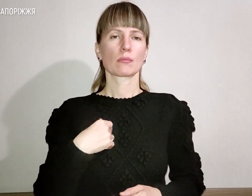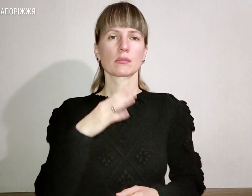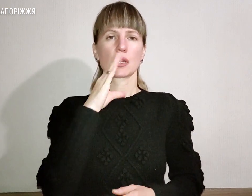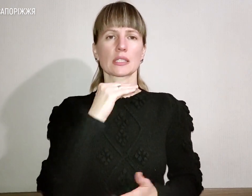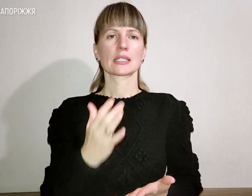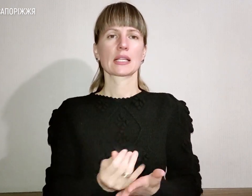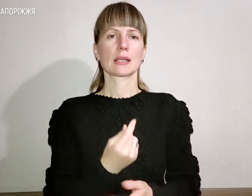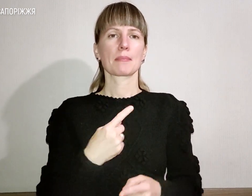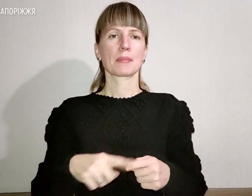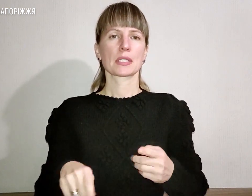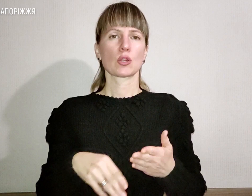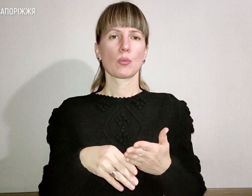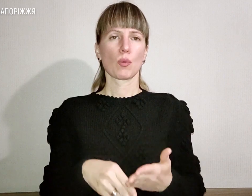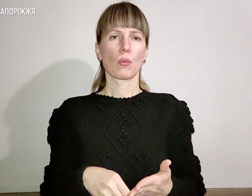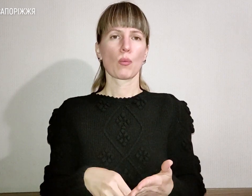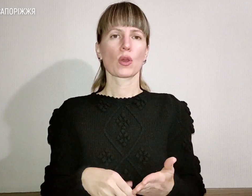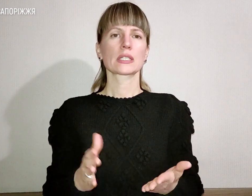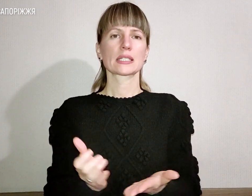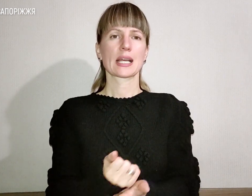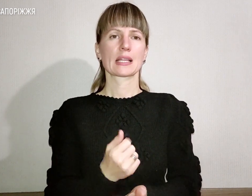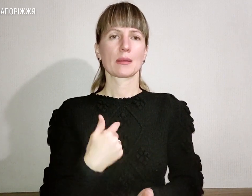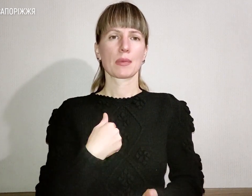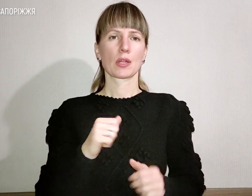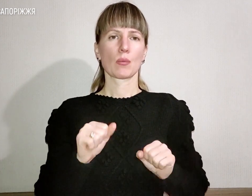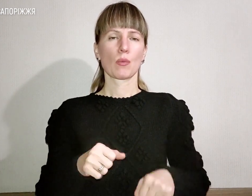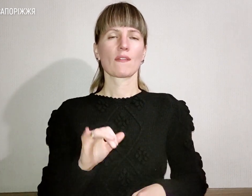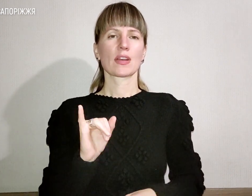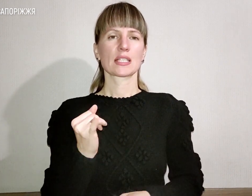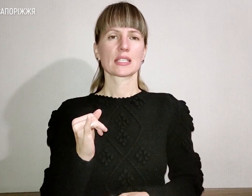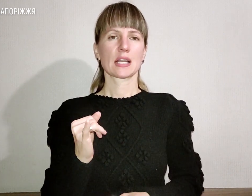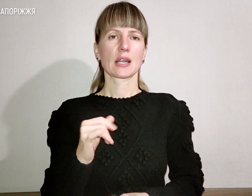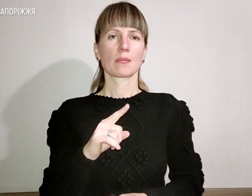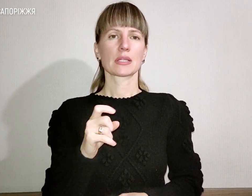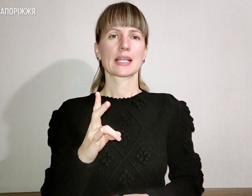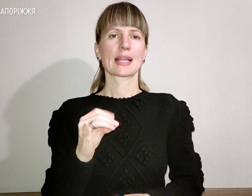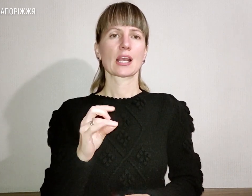швидку допомогу. Знайти мене можна в інстаграмі за ніком вакула.md.